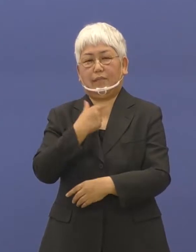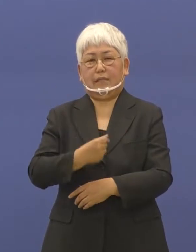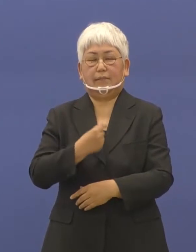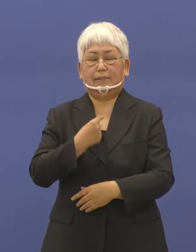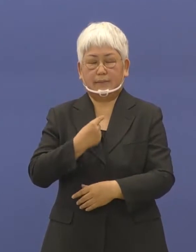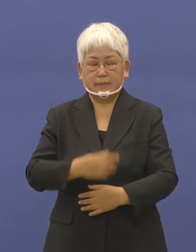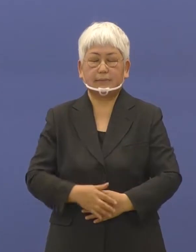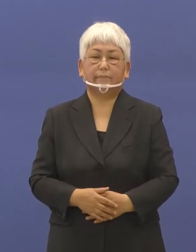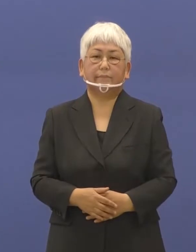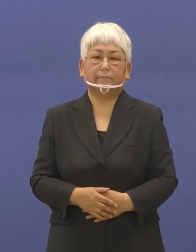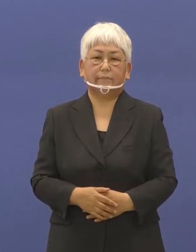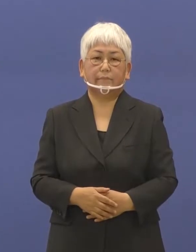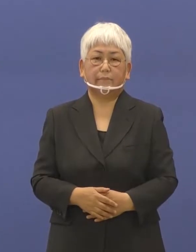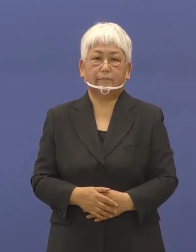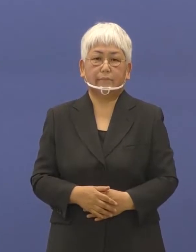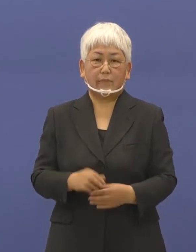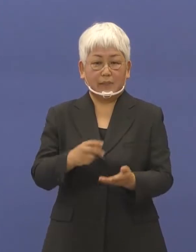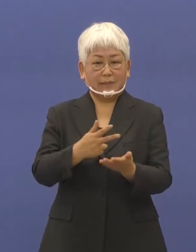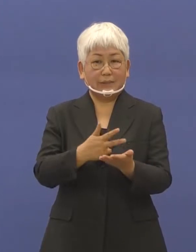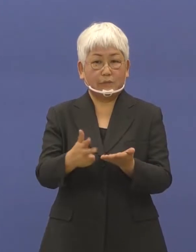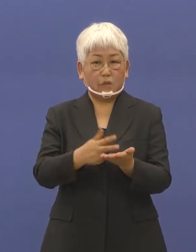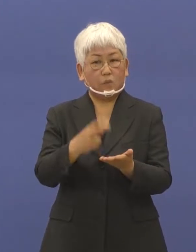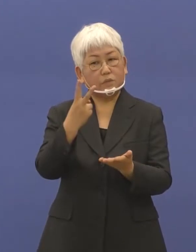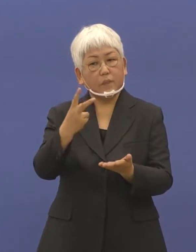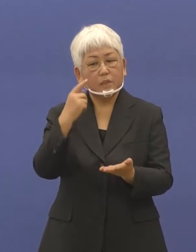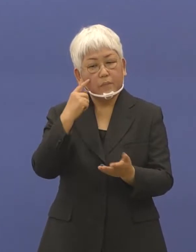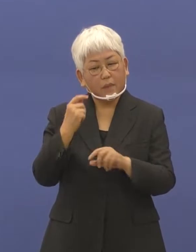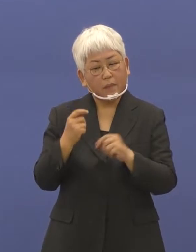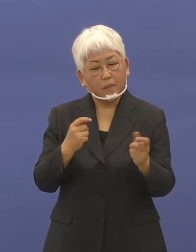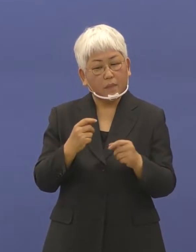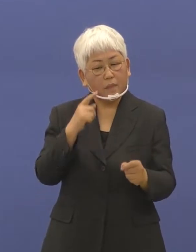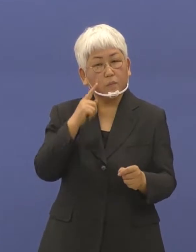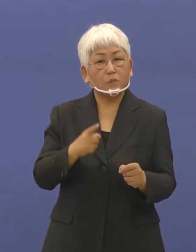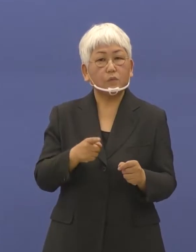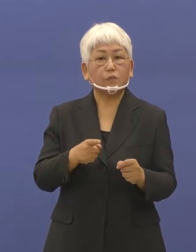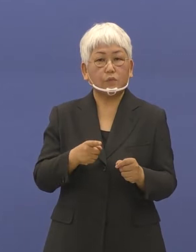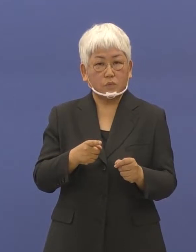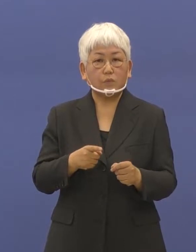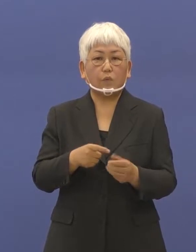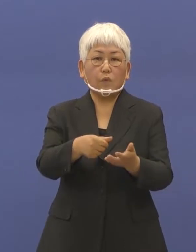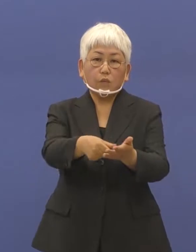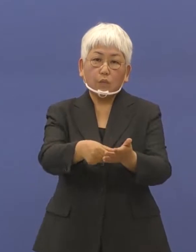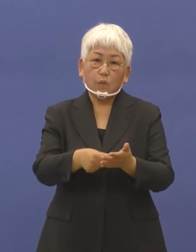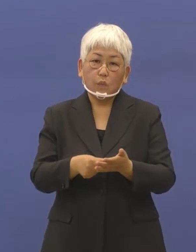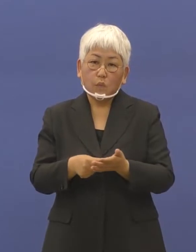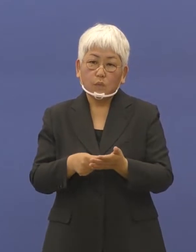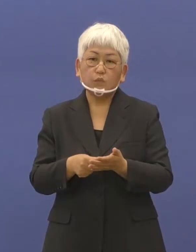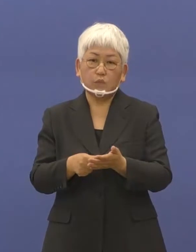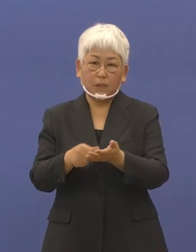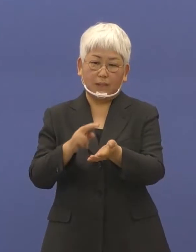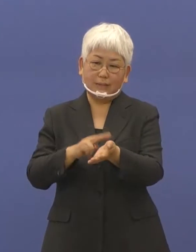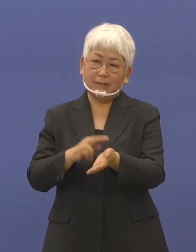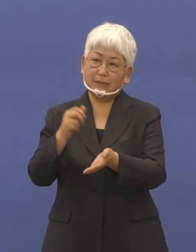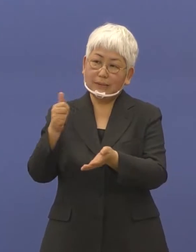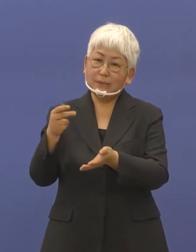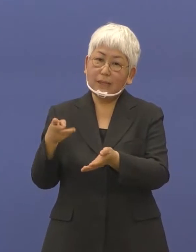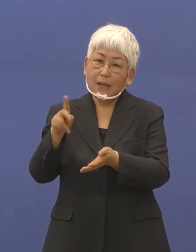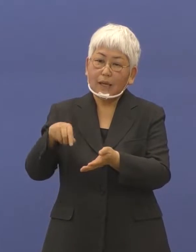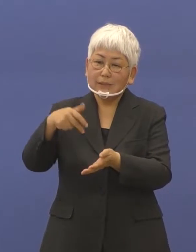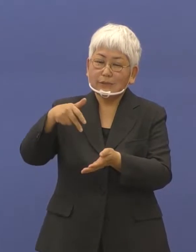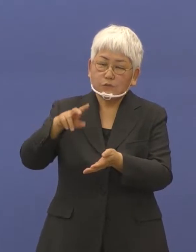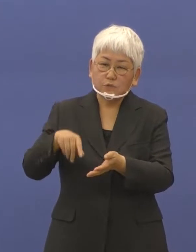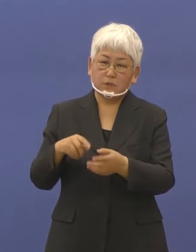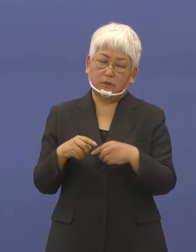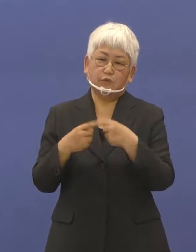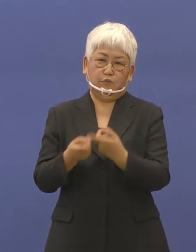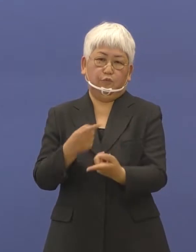この、2枚目の表を見ると、登録センターの医師がハーシスを入力するとあるんですが、そうする